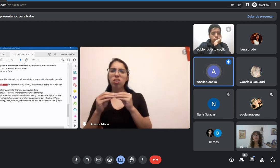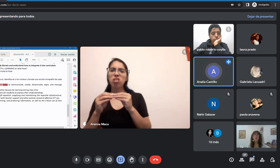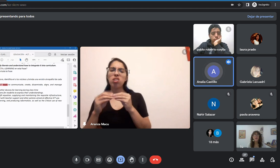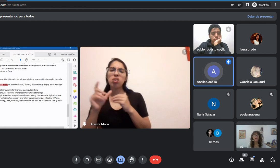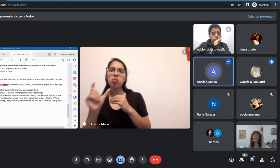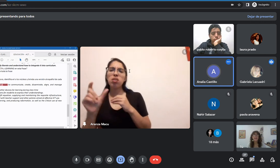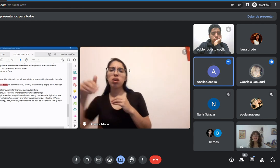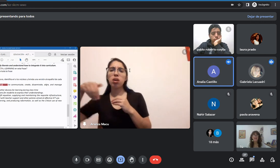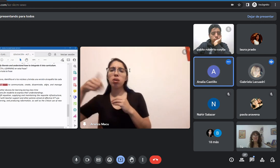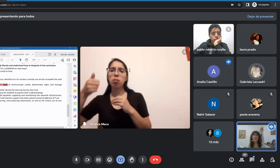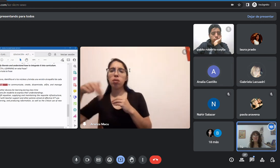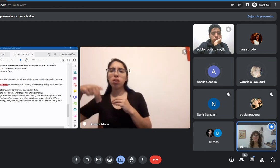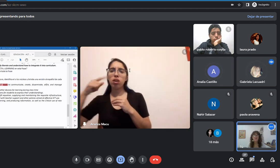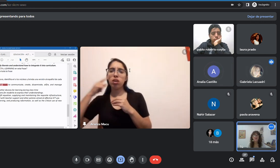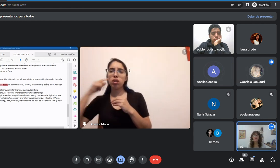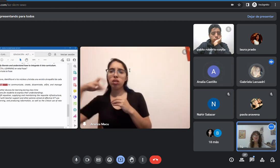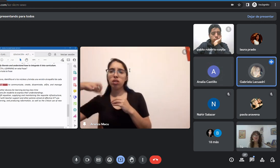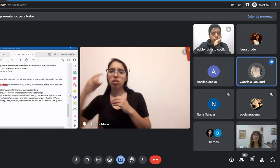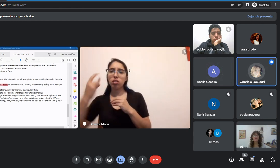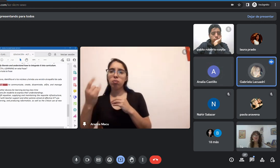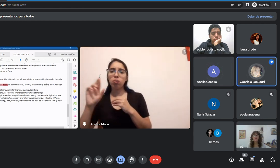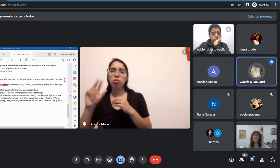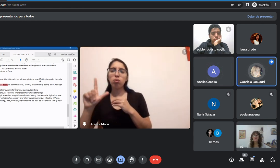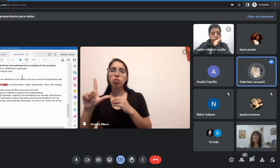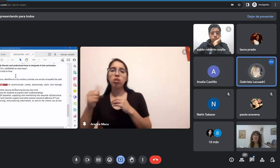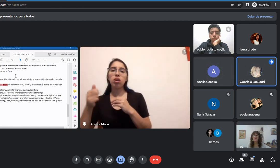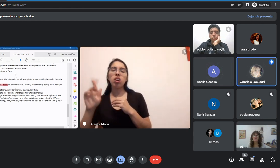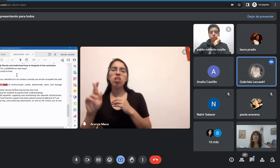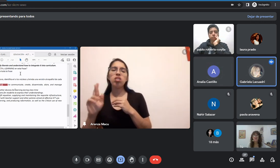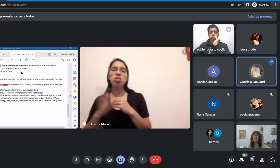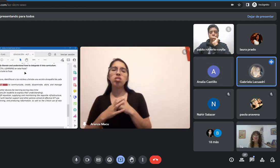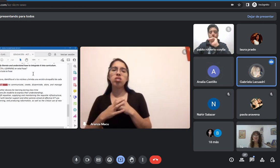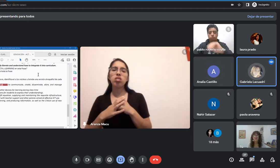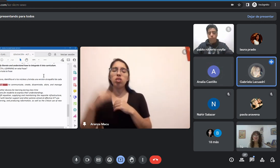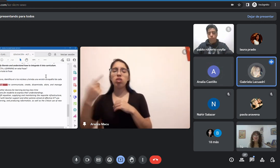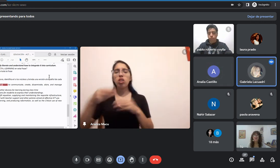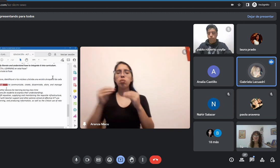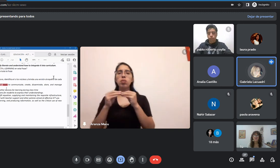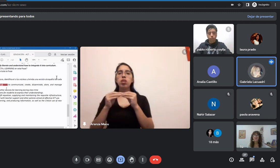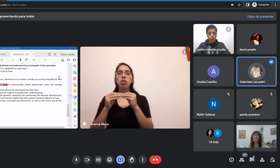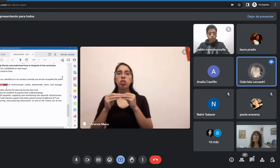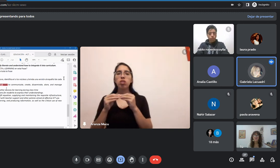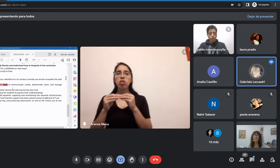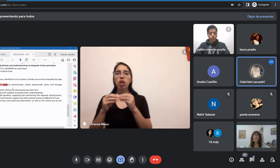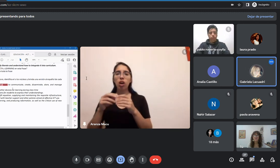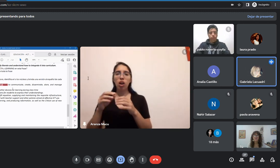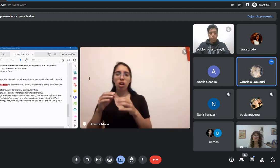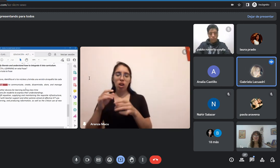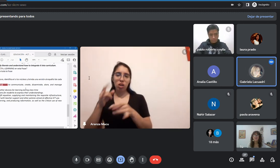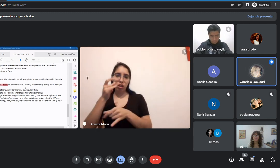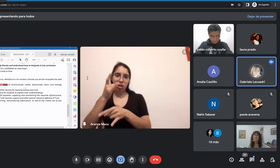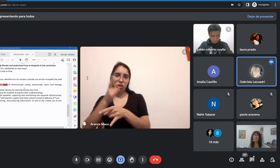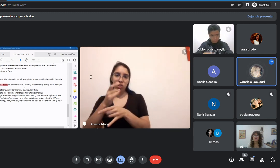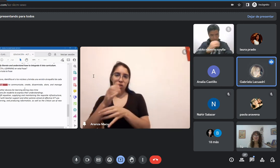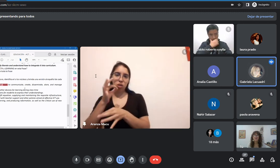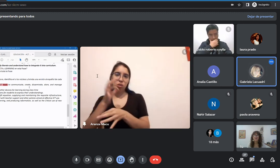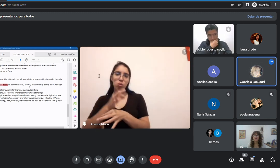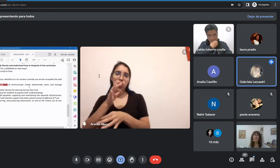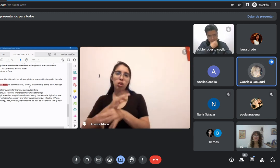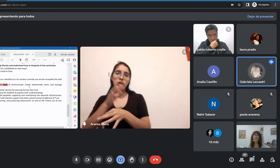Manipular, yo puse, las escuelas usan un conjunto diverso de herramientas TIC para